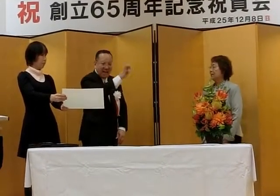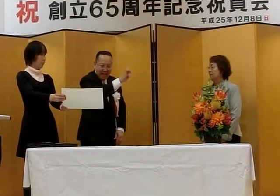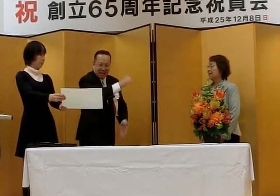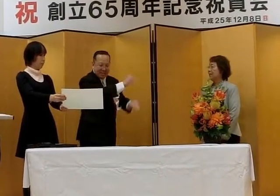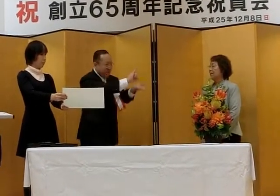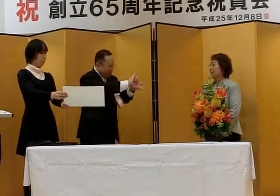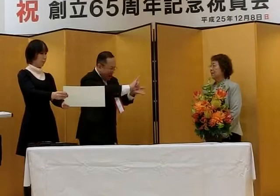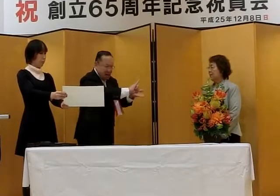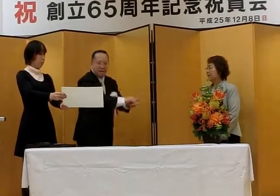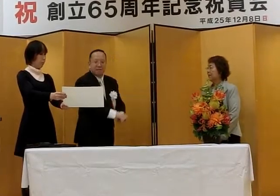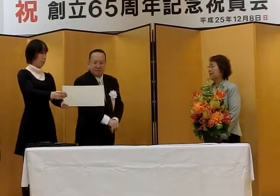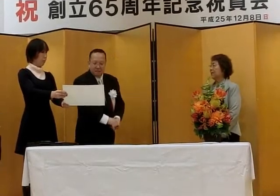上野君江殿、